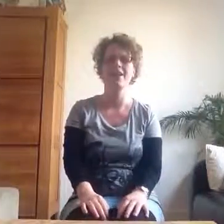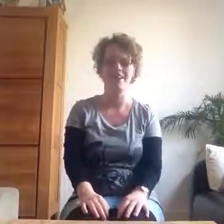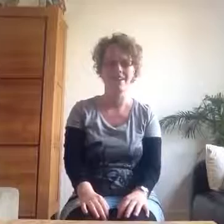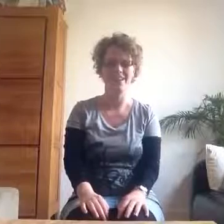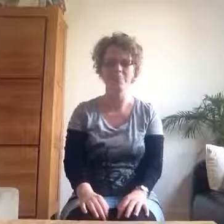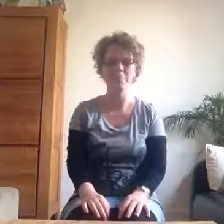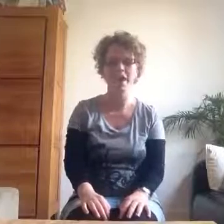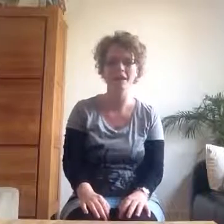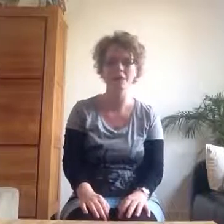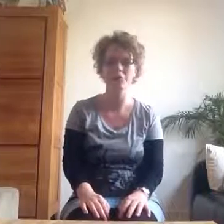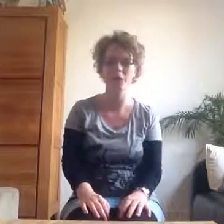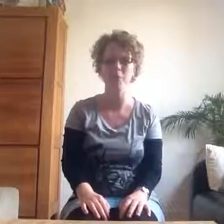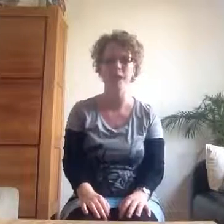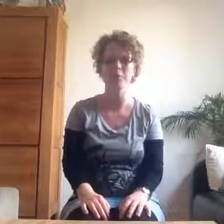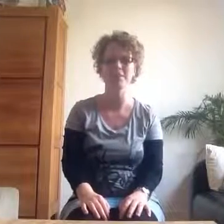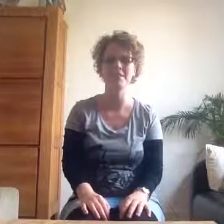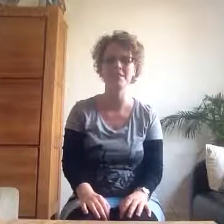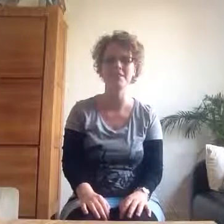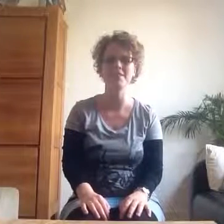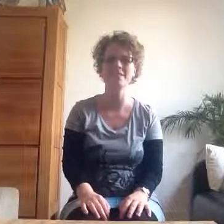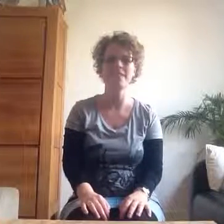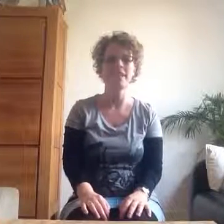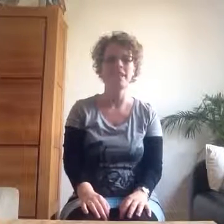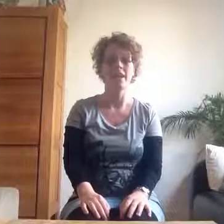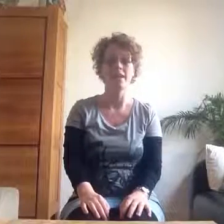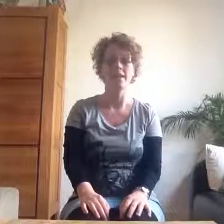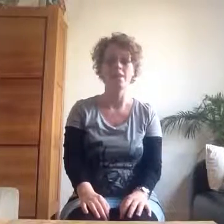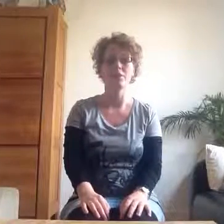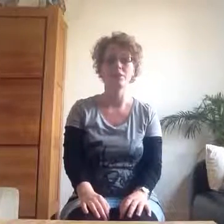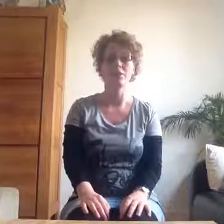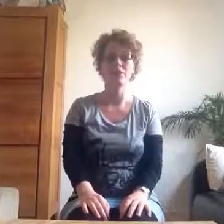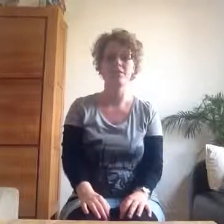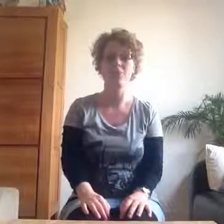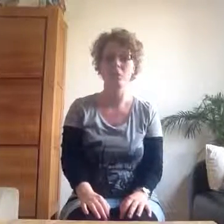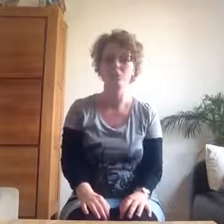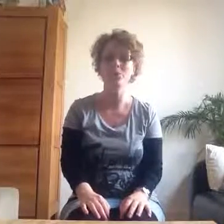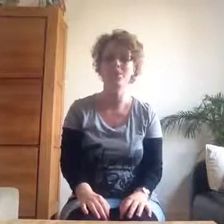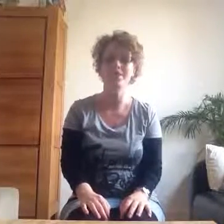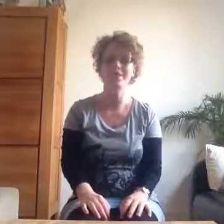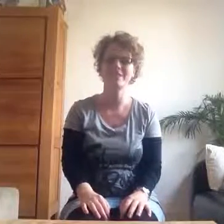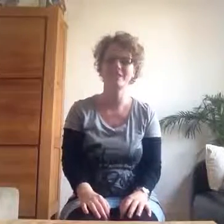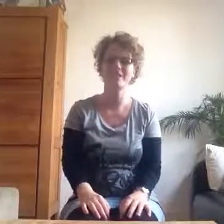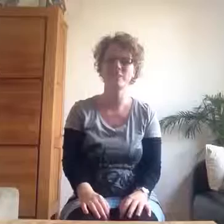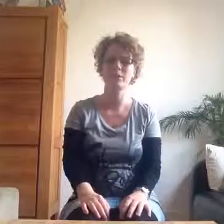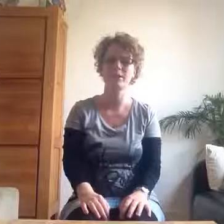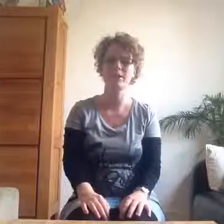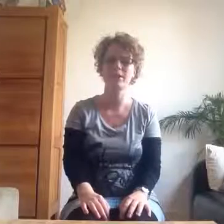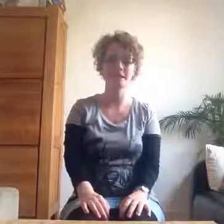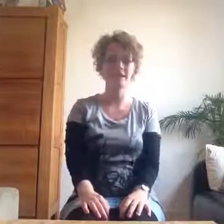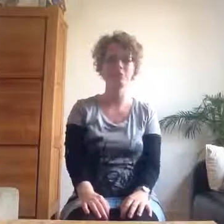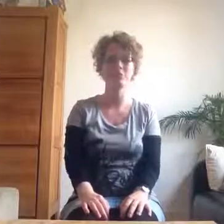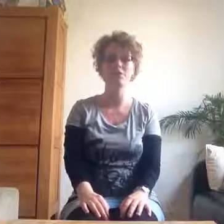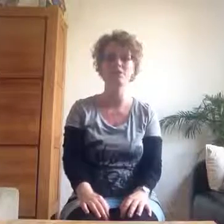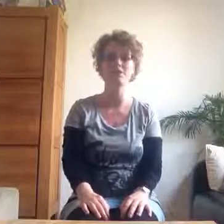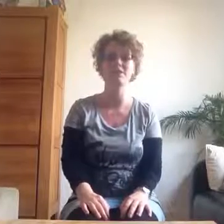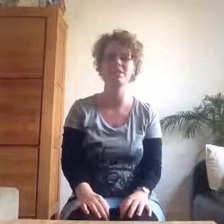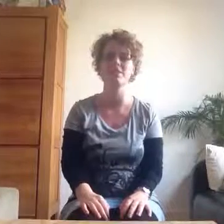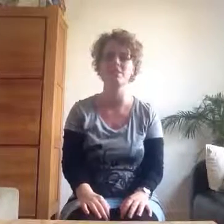Hoi, ik ben Marije van Gebaren met je Kind. En voor het thema onderwater ga ik jullie het liedje Visje, visje in het